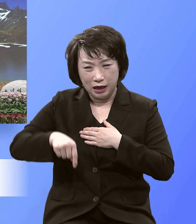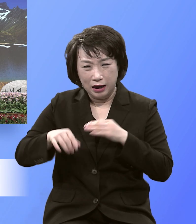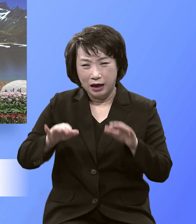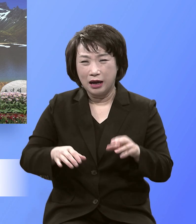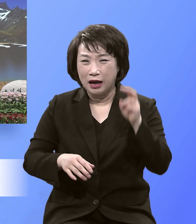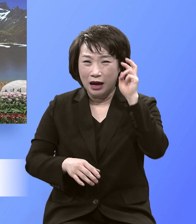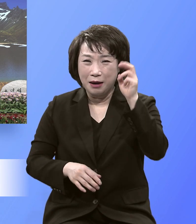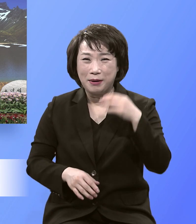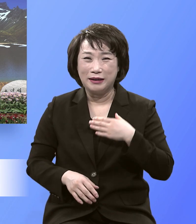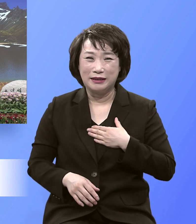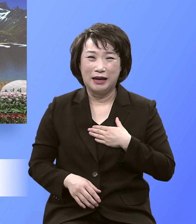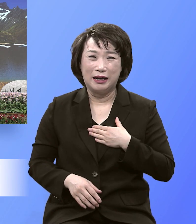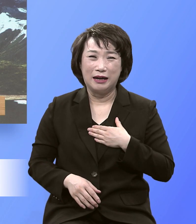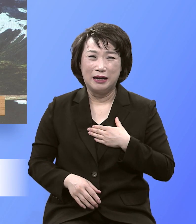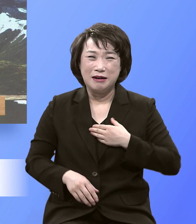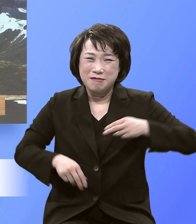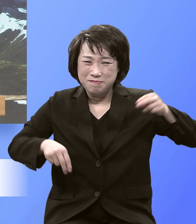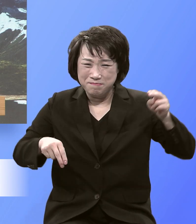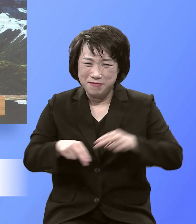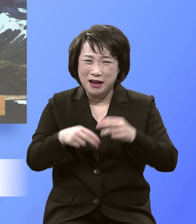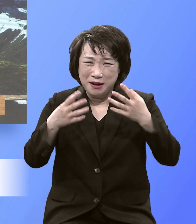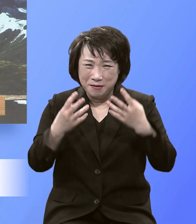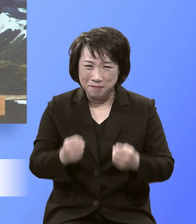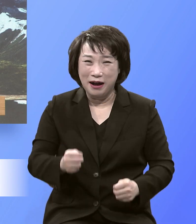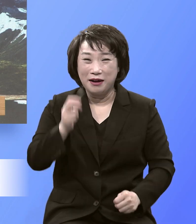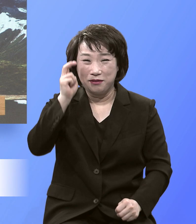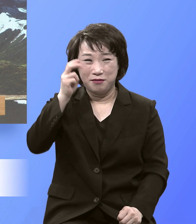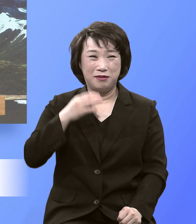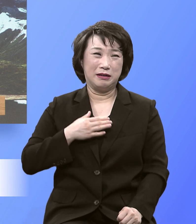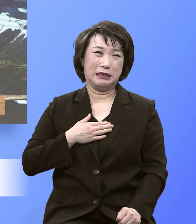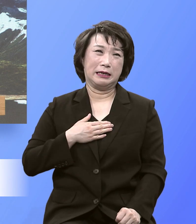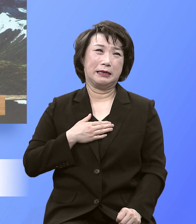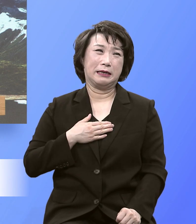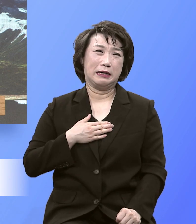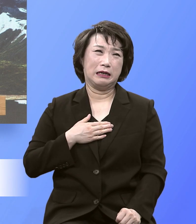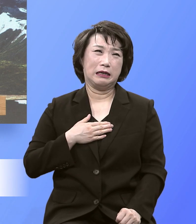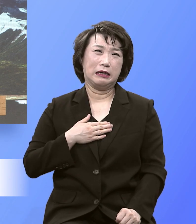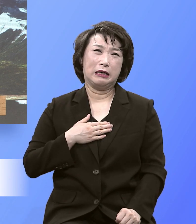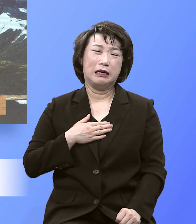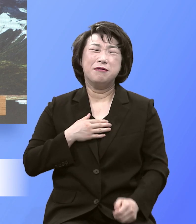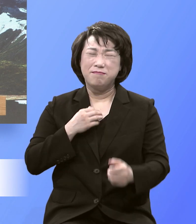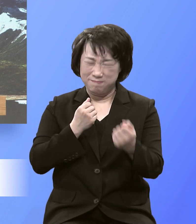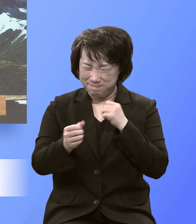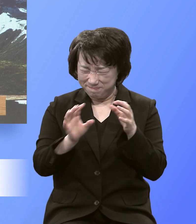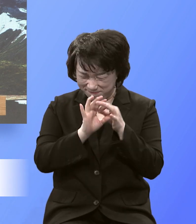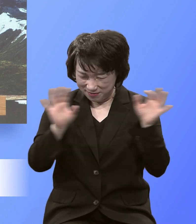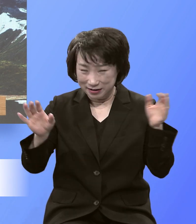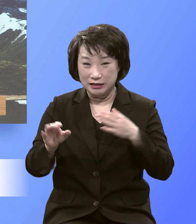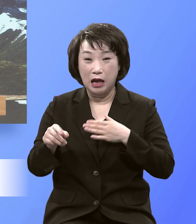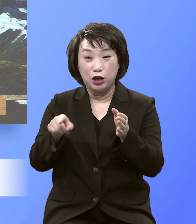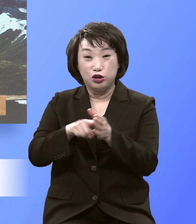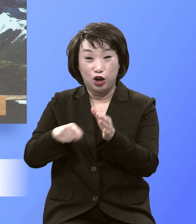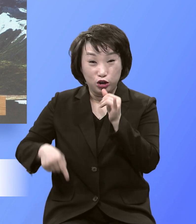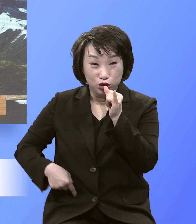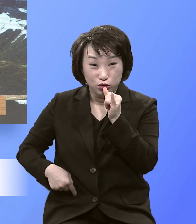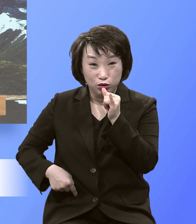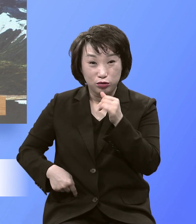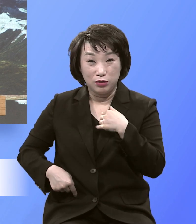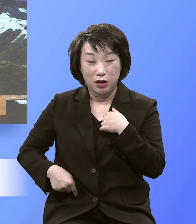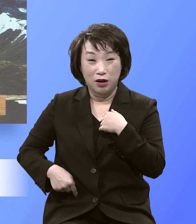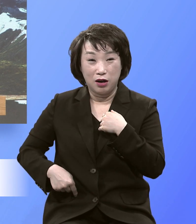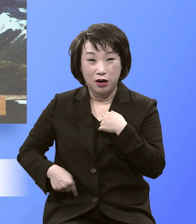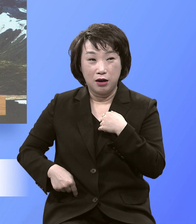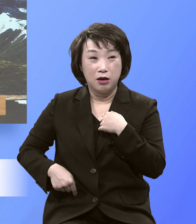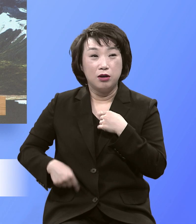아마 엄청나게 매질을 당할 것이다. 그래도 내 속에 신앙 양심이